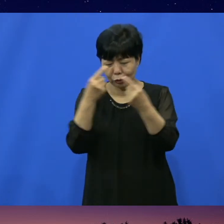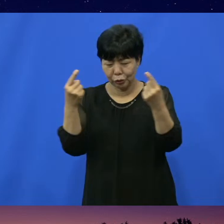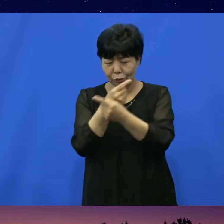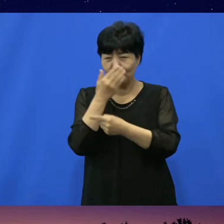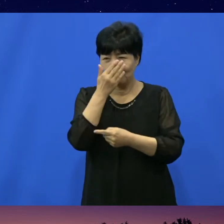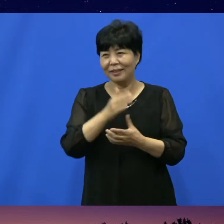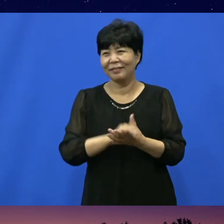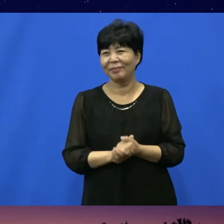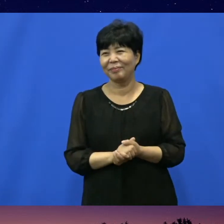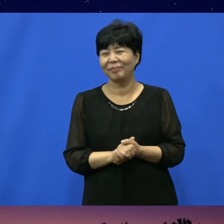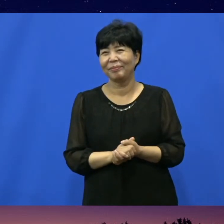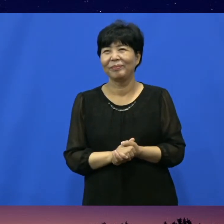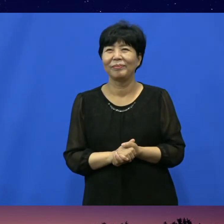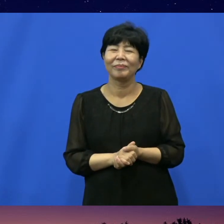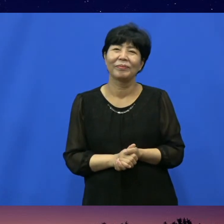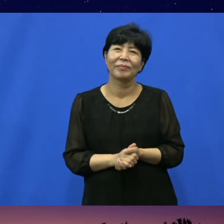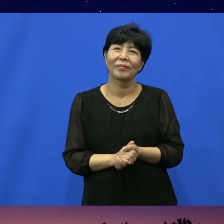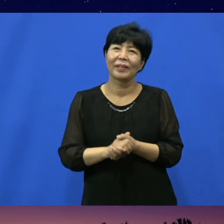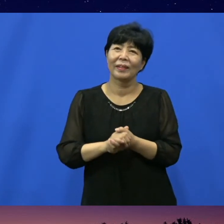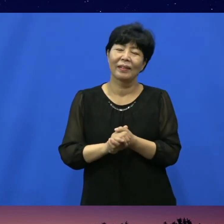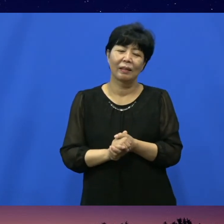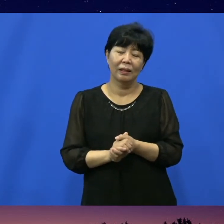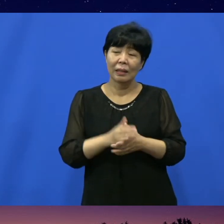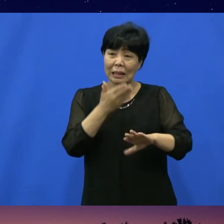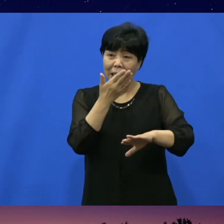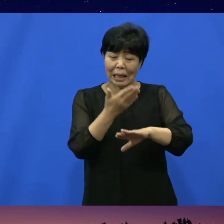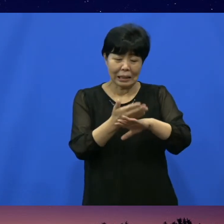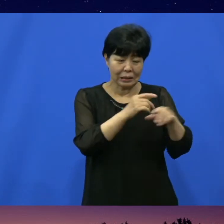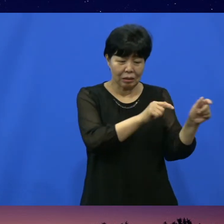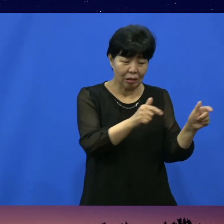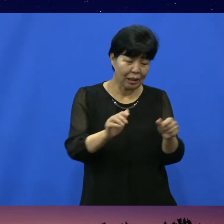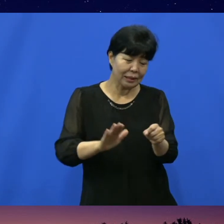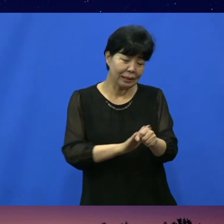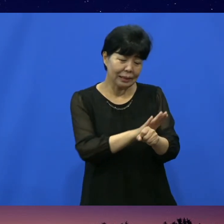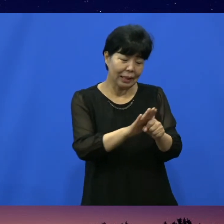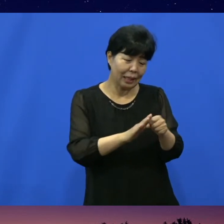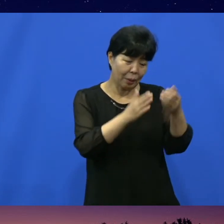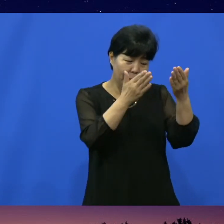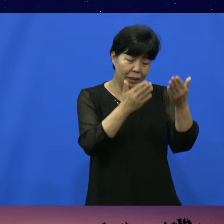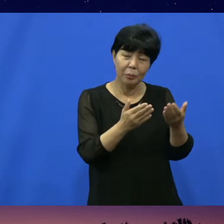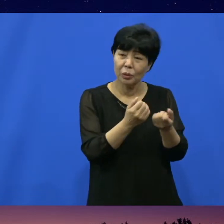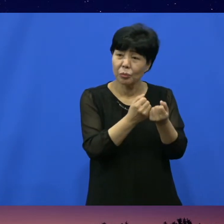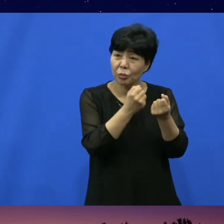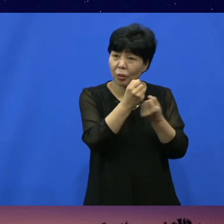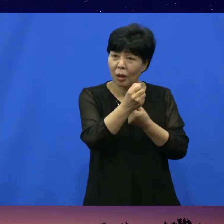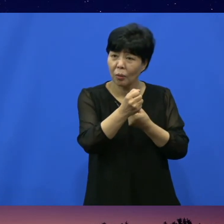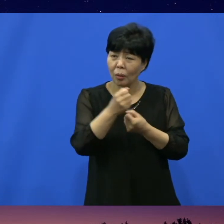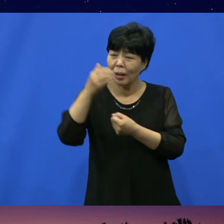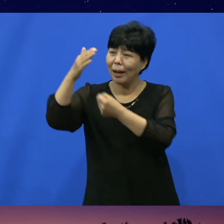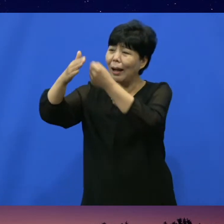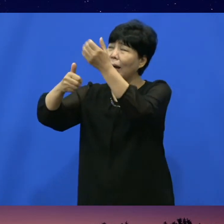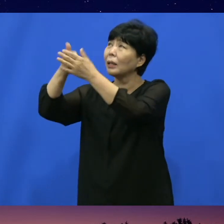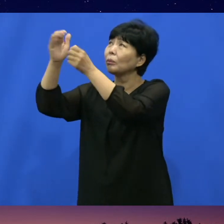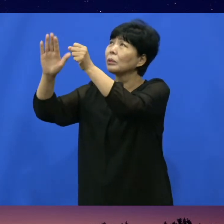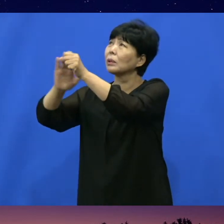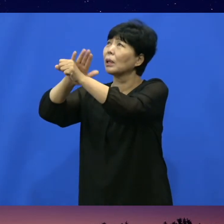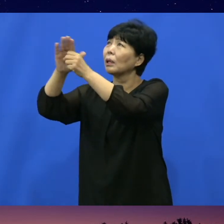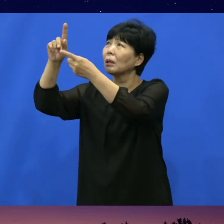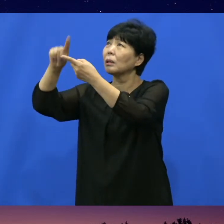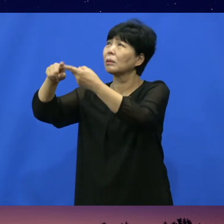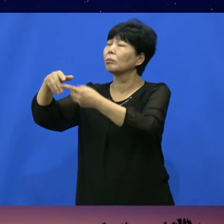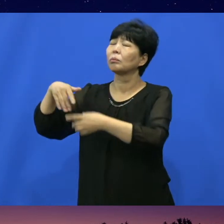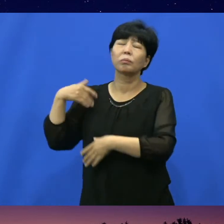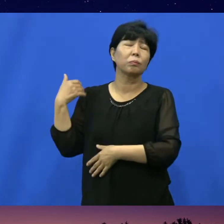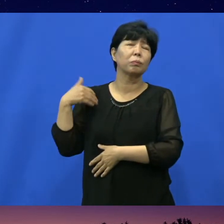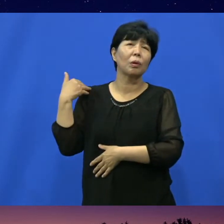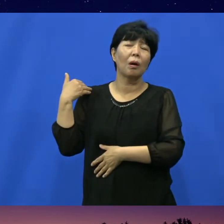다른 사랑을 받았다 할지라도 하나님의 사랑을 모르면 사랑을 알지 모르는 거예요. 그러니까 내면의